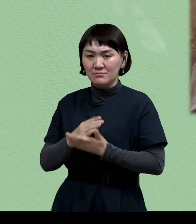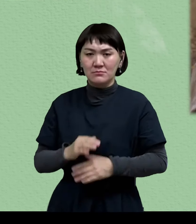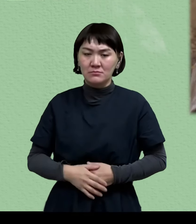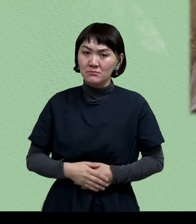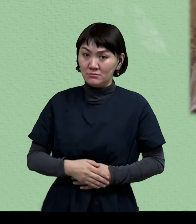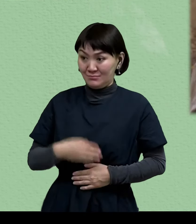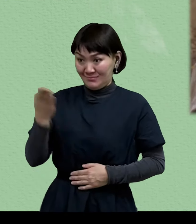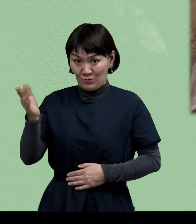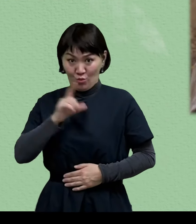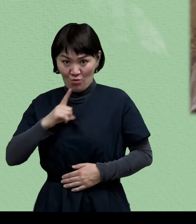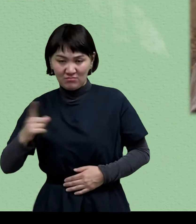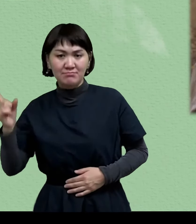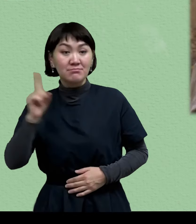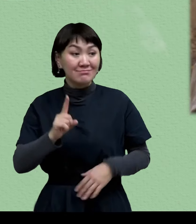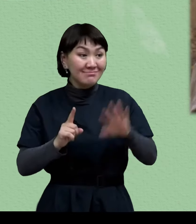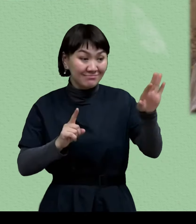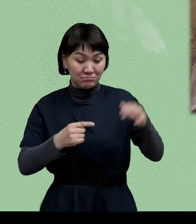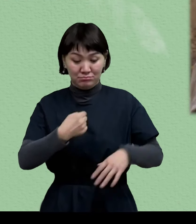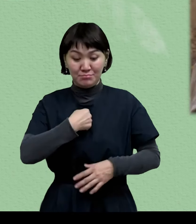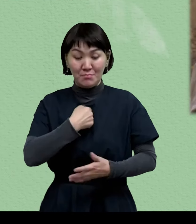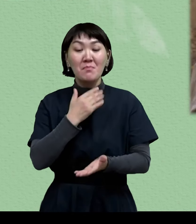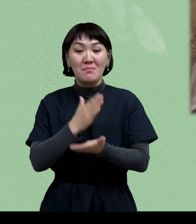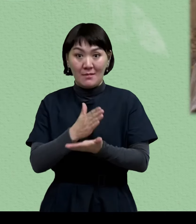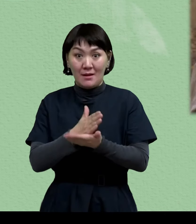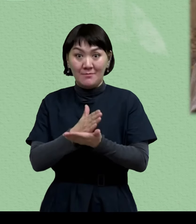өөрөө тэр чинь би байна гэж хэлэв.